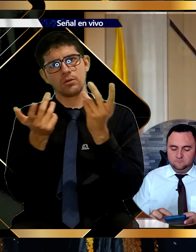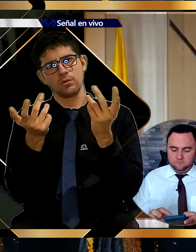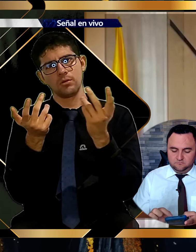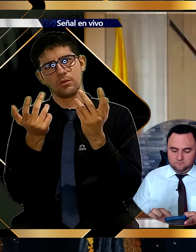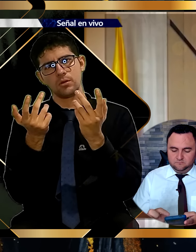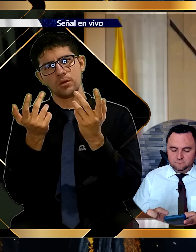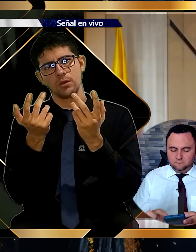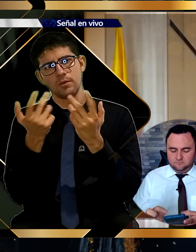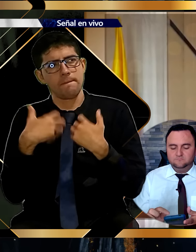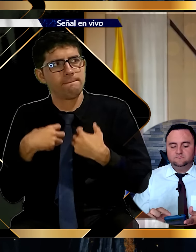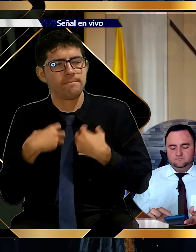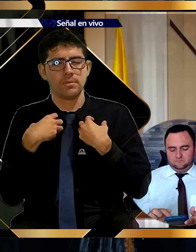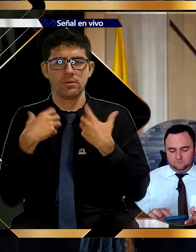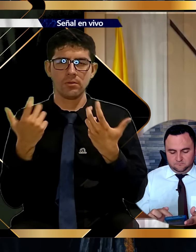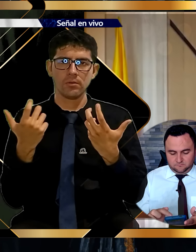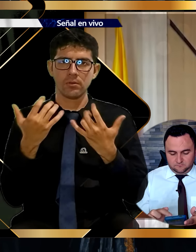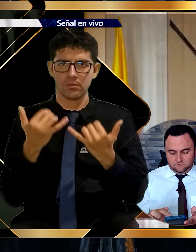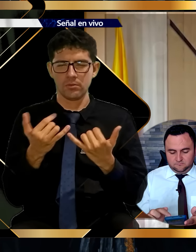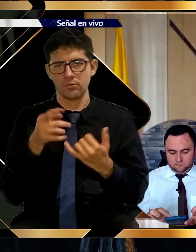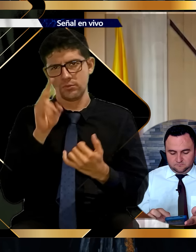por ahí en Facebook? ¿Ah?